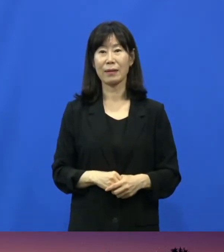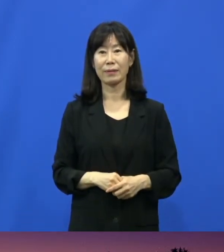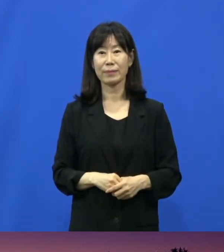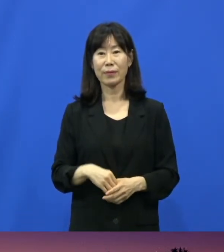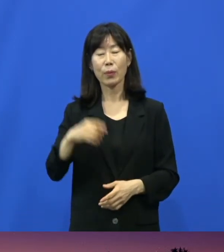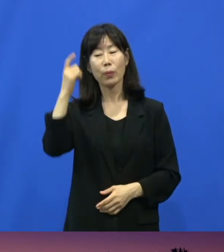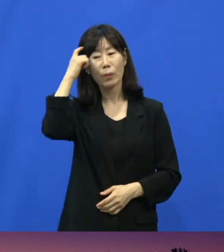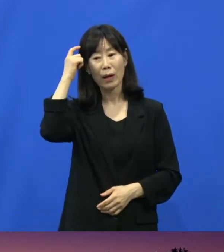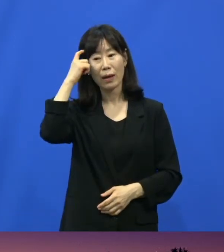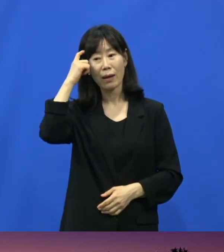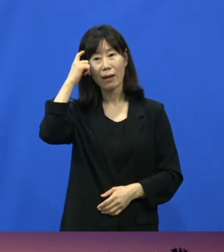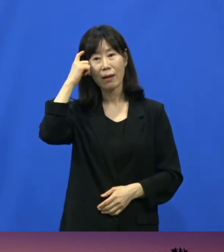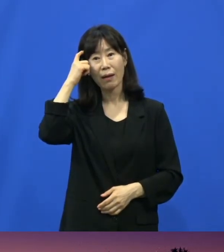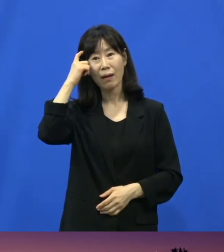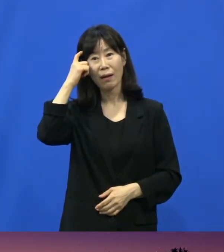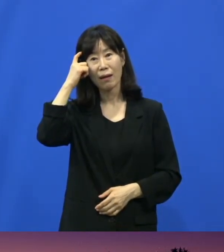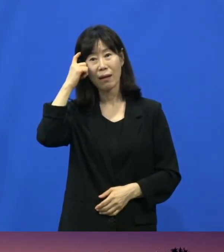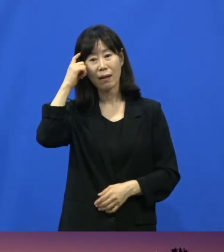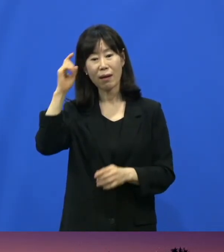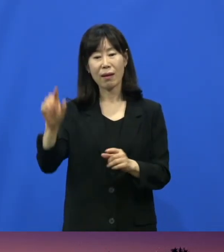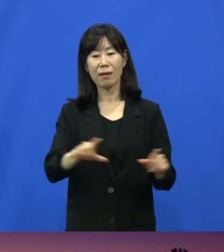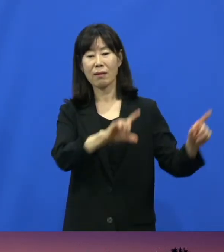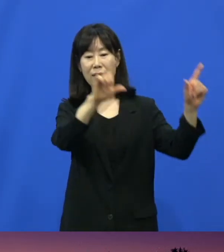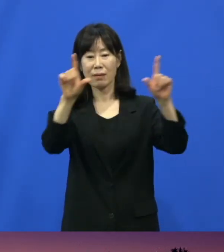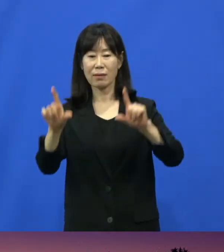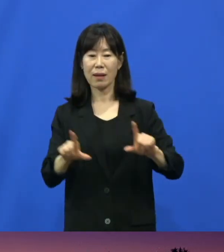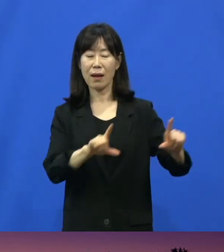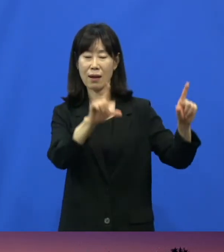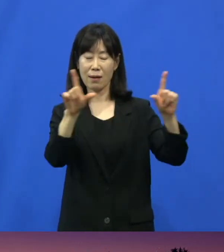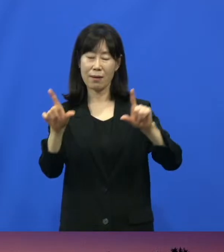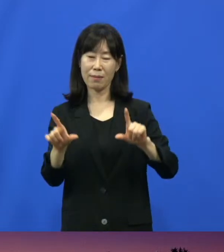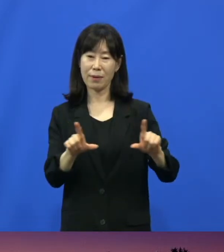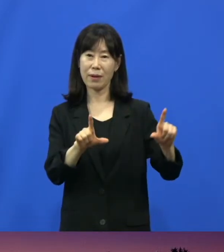왜? 삶이 파괴적이니까.